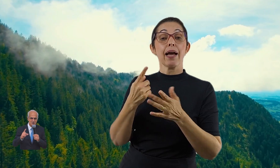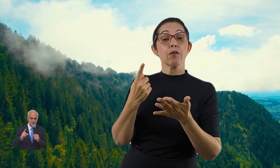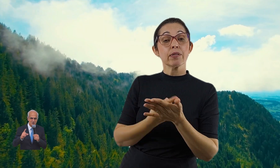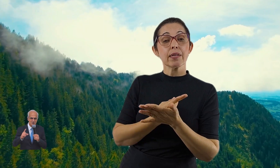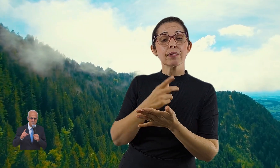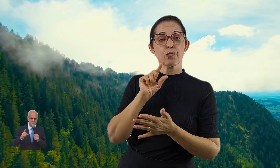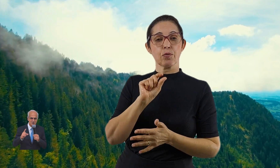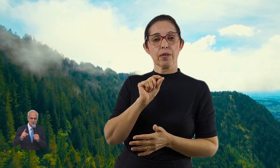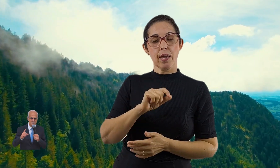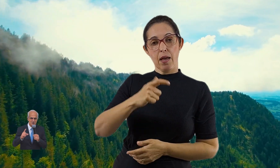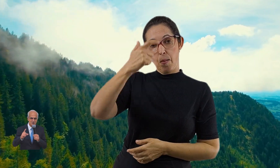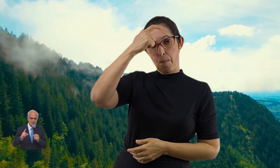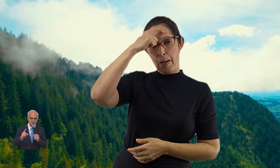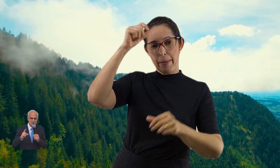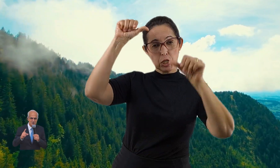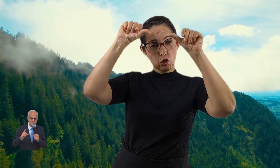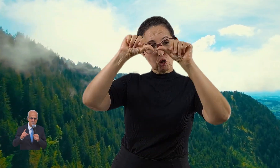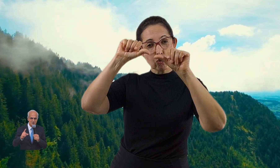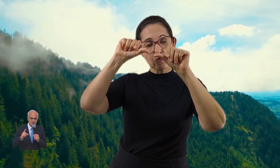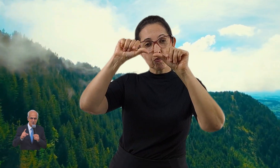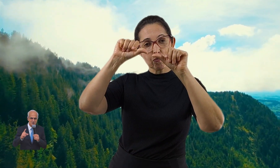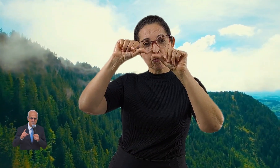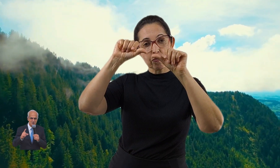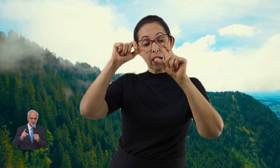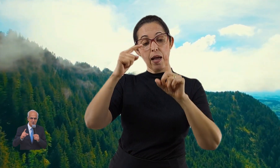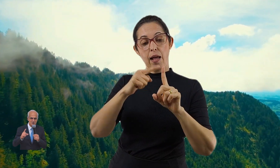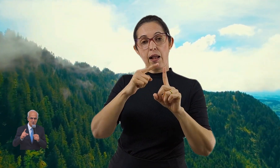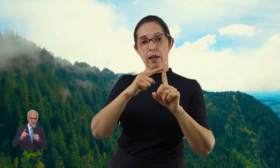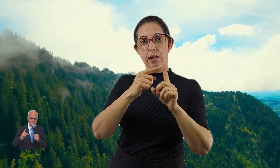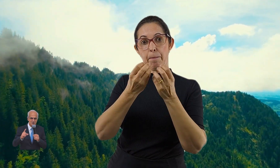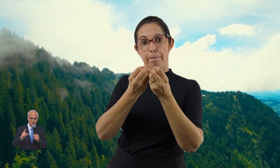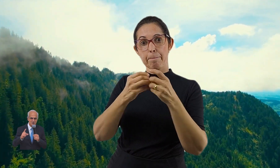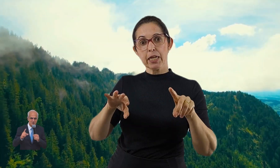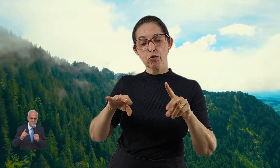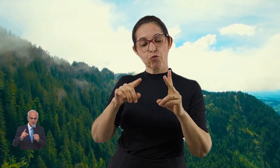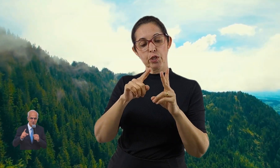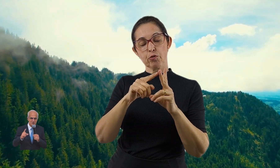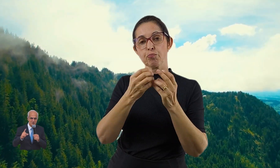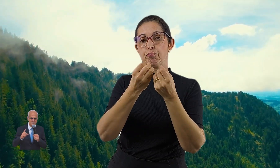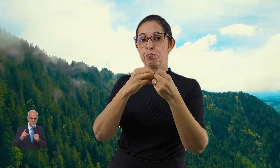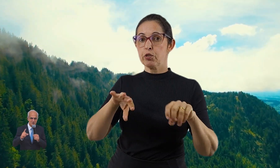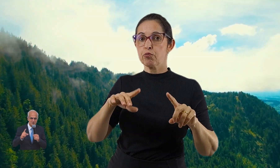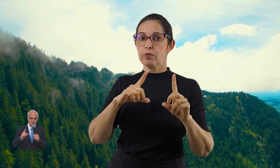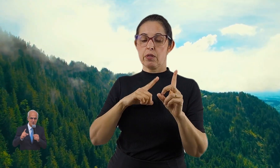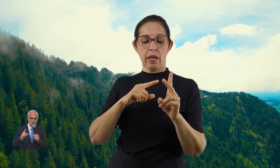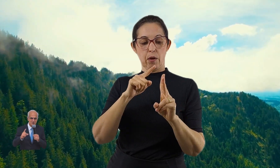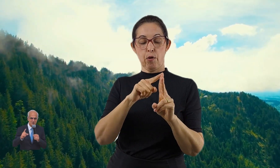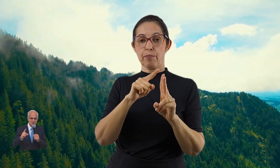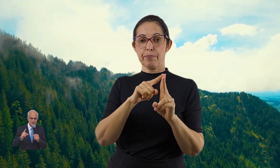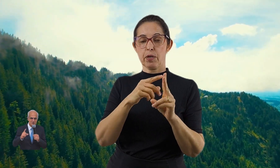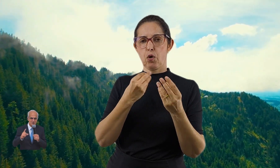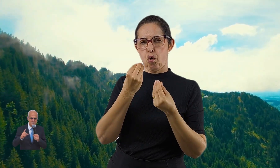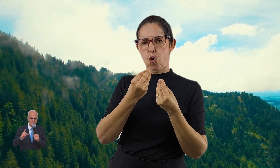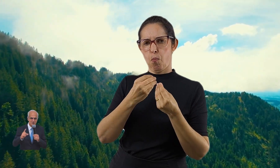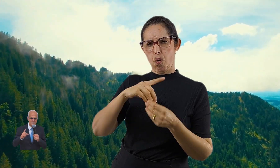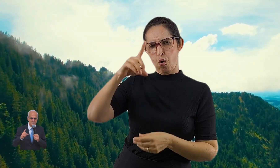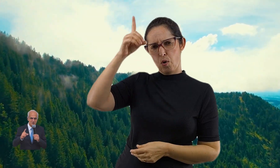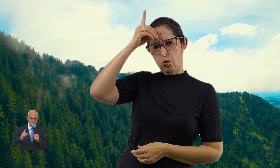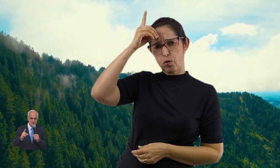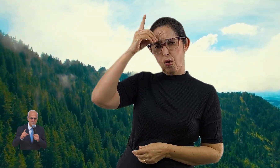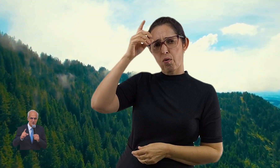atingida traz uma dificuldade. É um empecilho para que o homem seja usado nos dons espirituais. Se